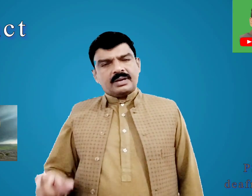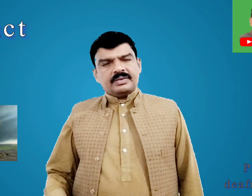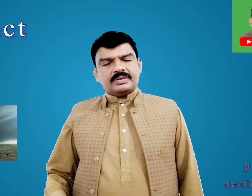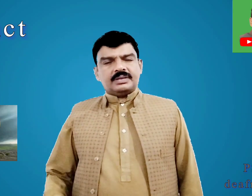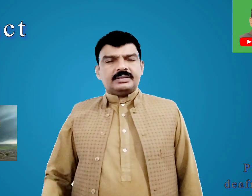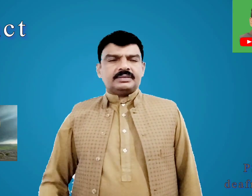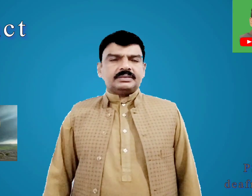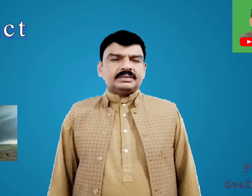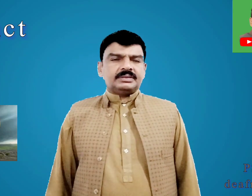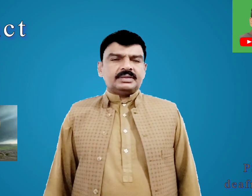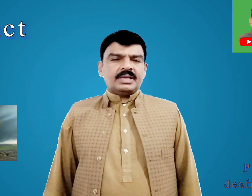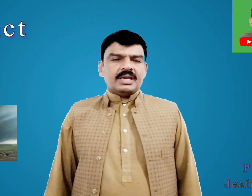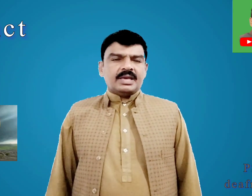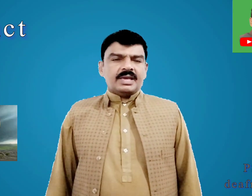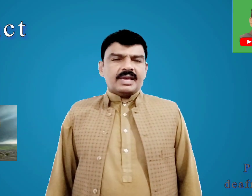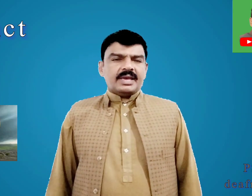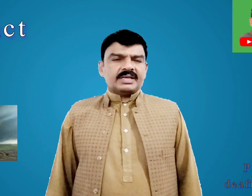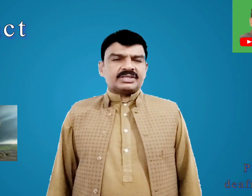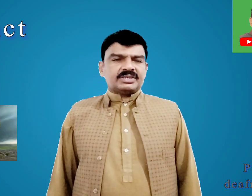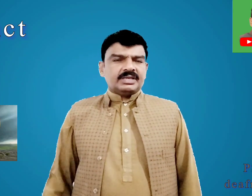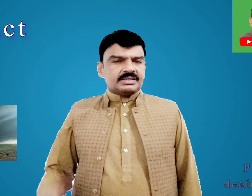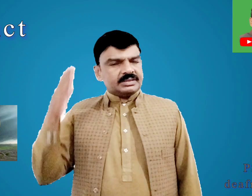मरने वाला एक्सटिंक्ट